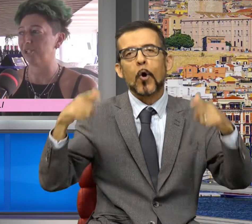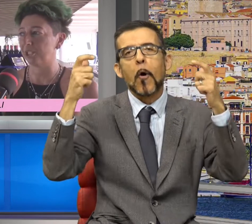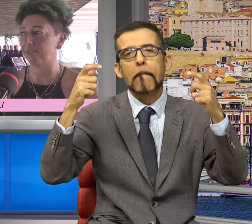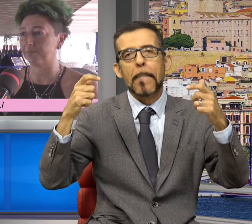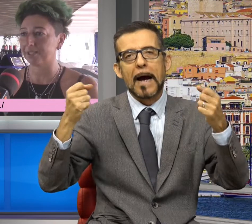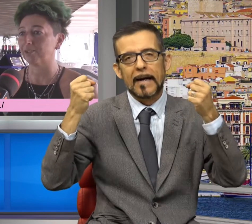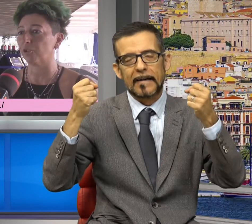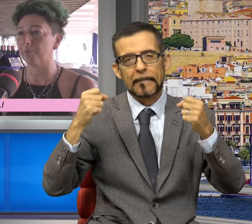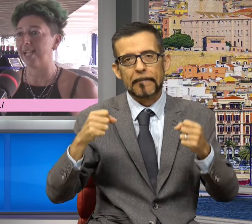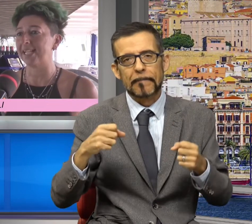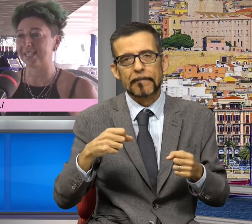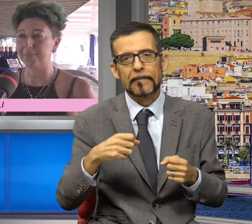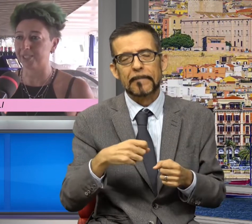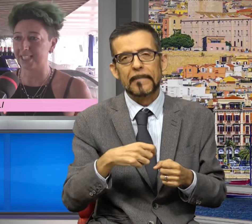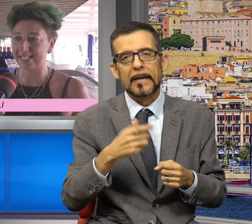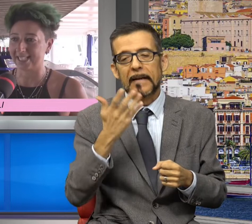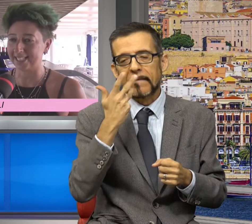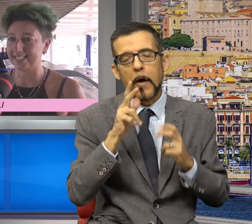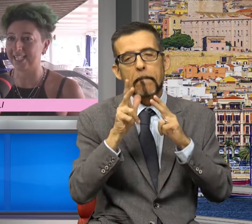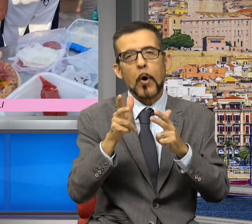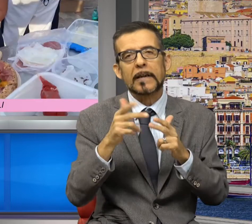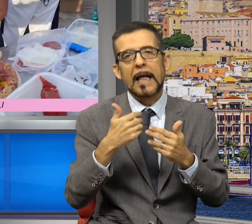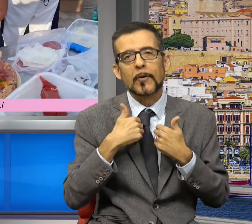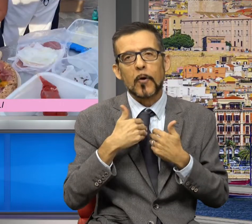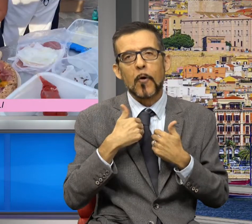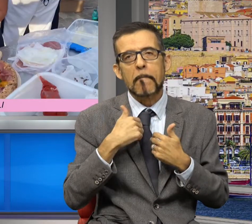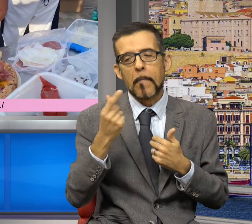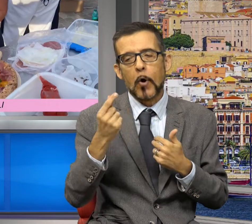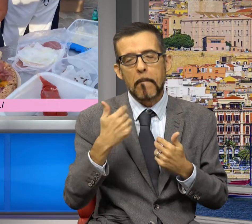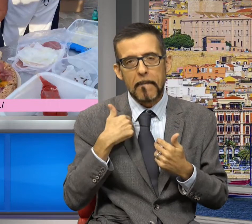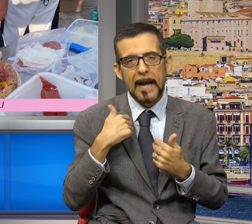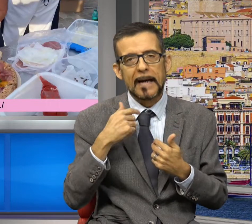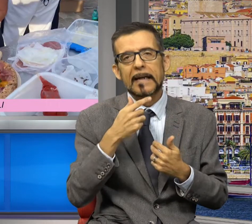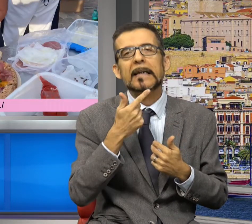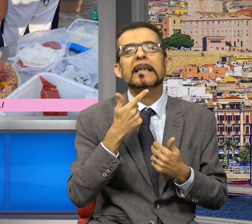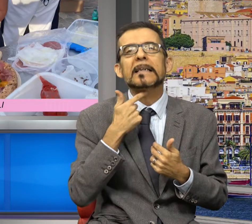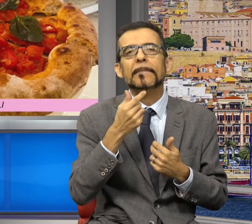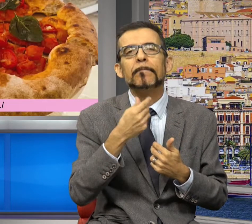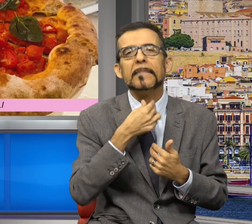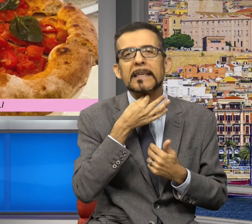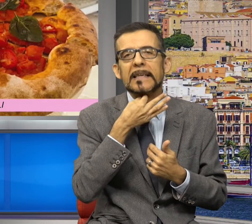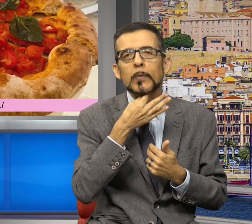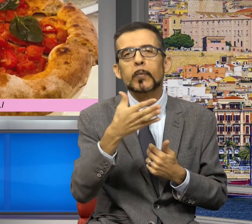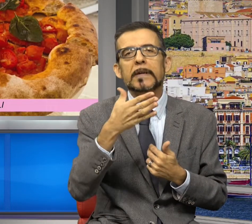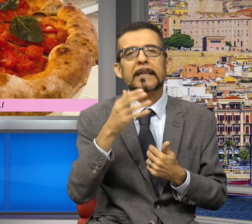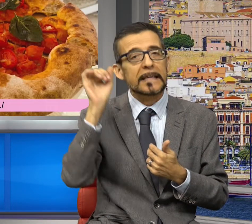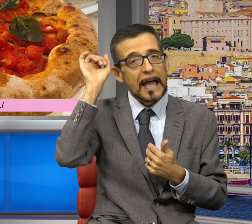di aver portato con me i sapori della Sardegna, mettendo in risalto la nostra terra. Mi sono trovata a